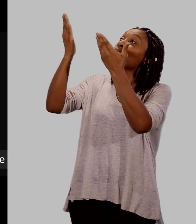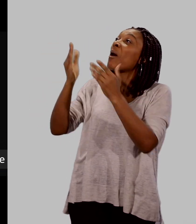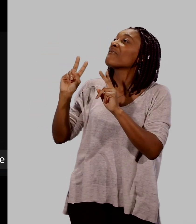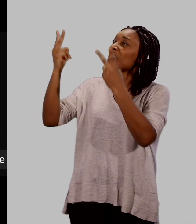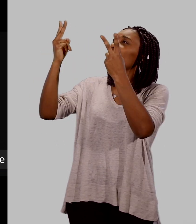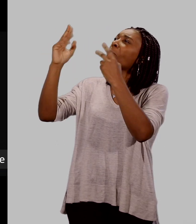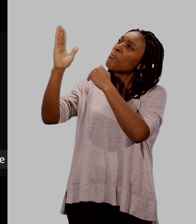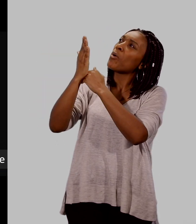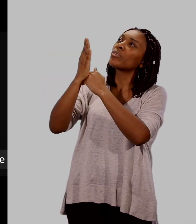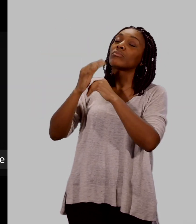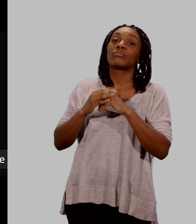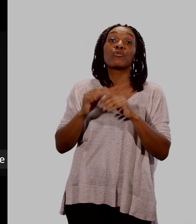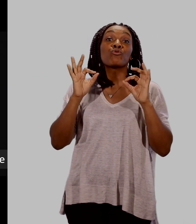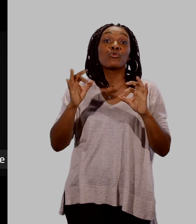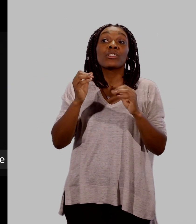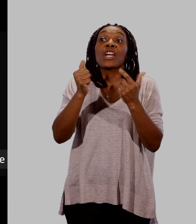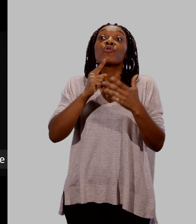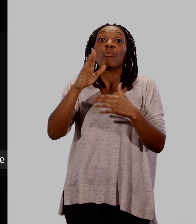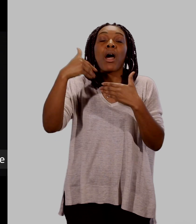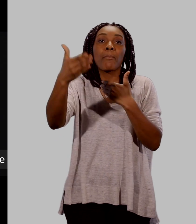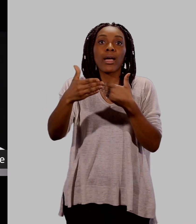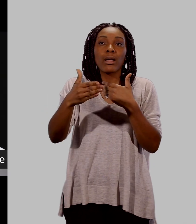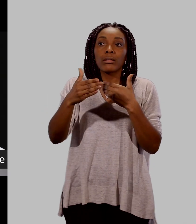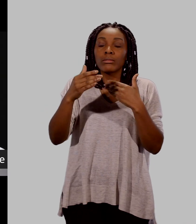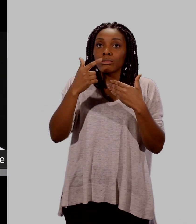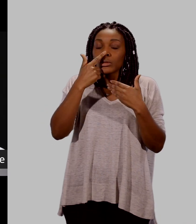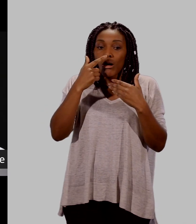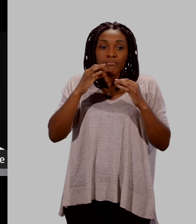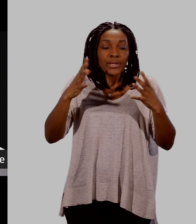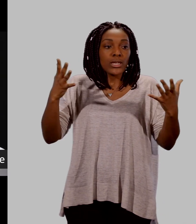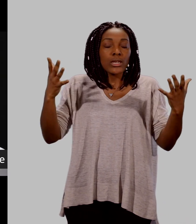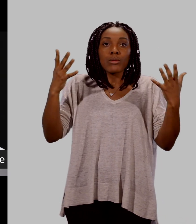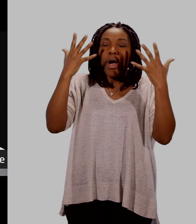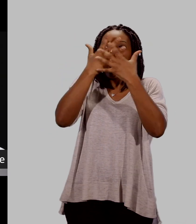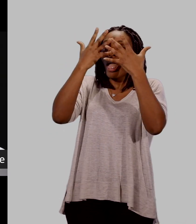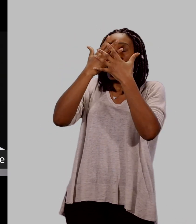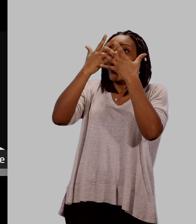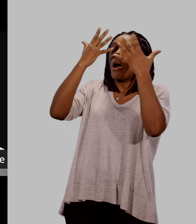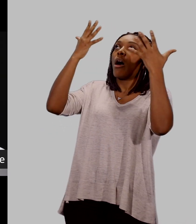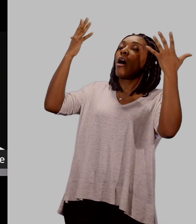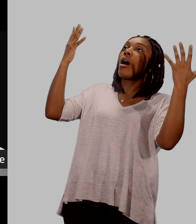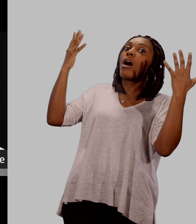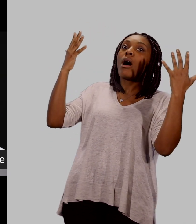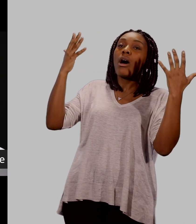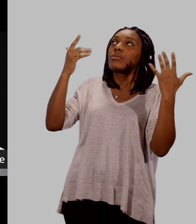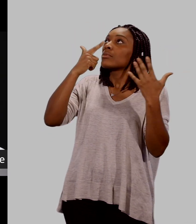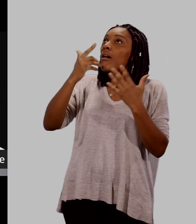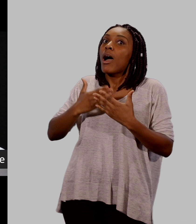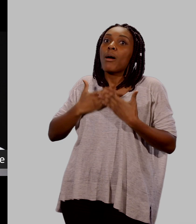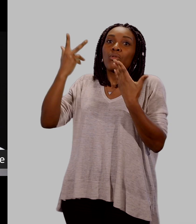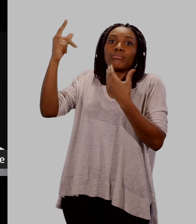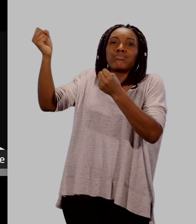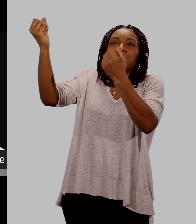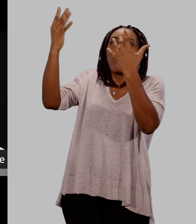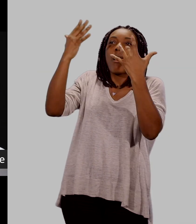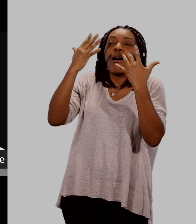moi, montre-moi que tu es vivant. Et c'est ce qu'il a fait quelques jours plus tard. J'ai vraiment senti un voile qui est tombé de mes yeux et j'ai commencé à ressentir